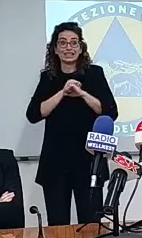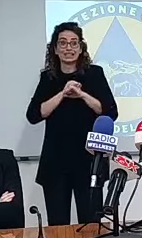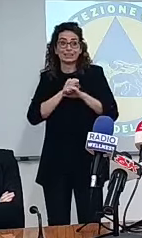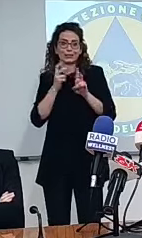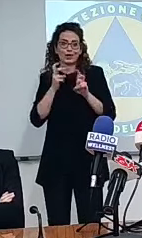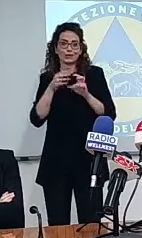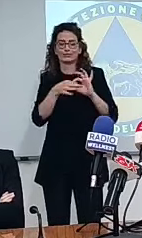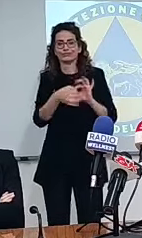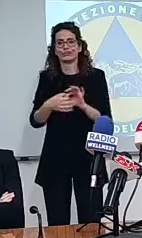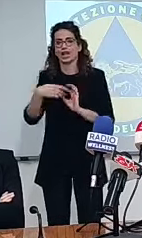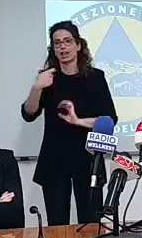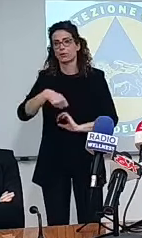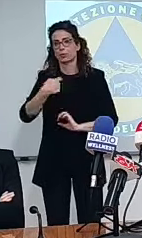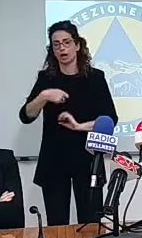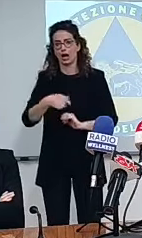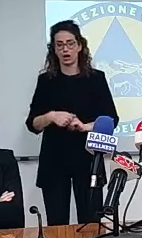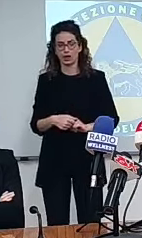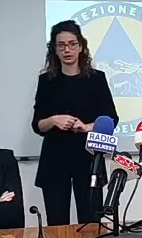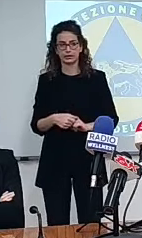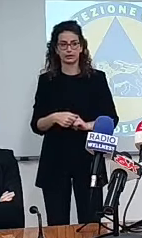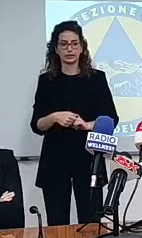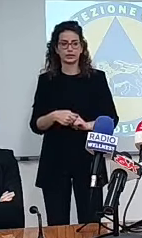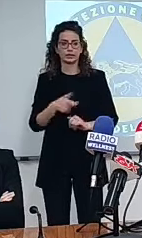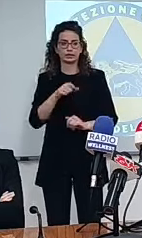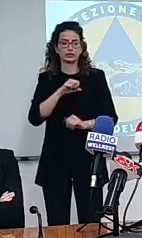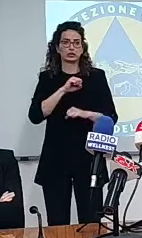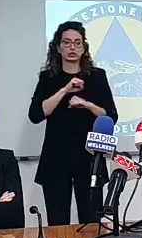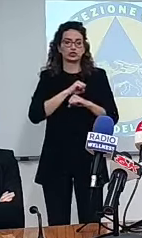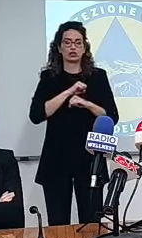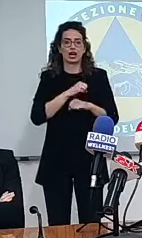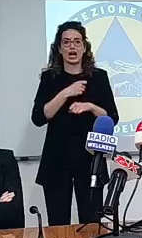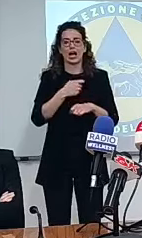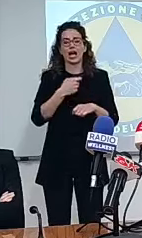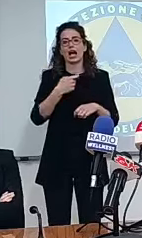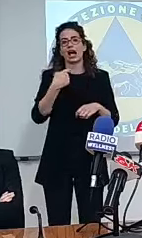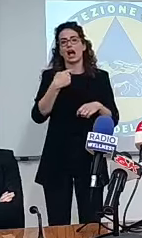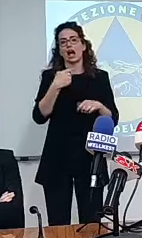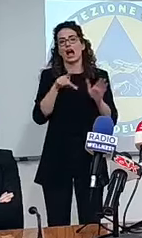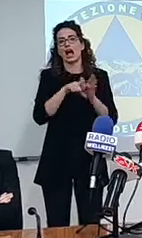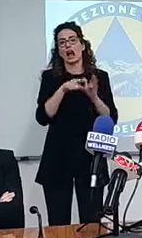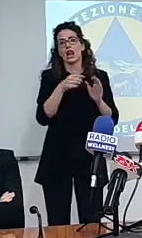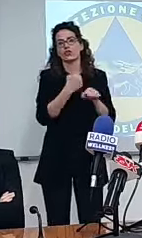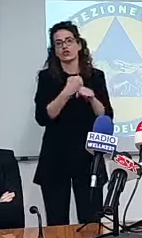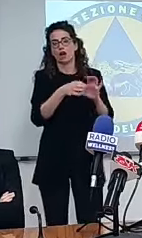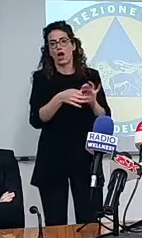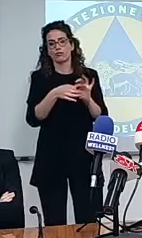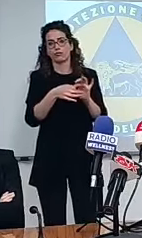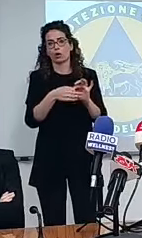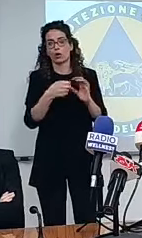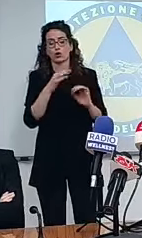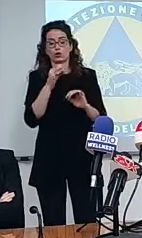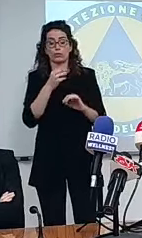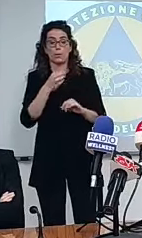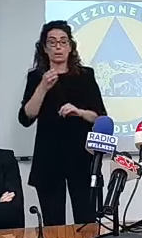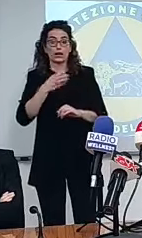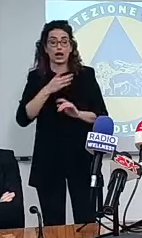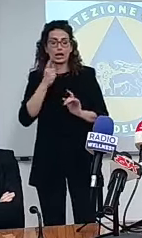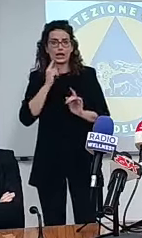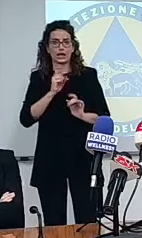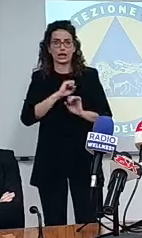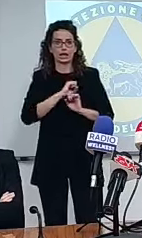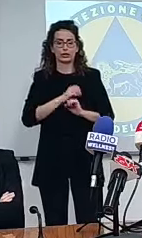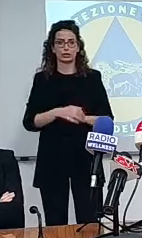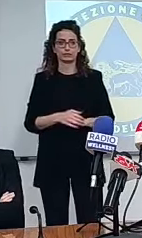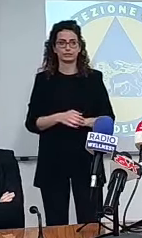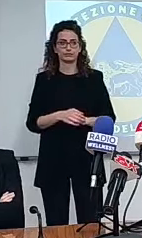fine, perché immagino che ci siano aspetti giuslavoristici, ci siano aspetti penali o di altro tipo, e quindi immagino che